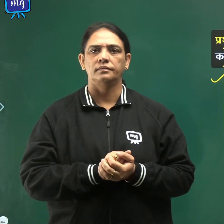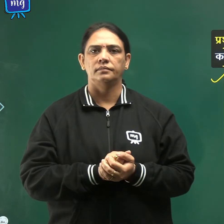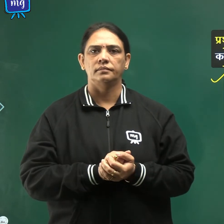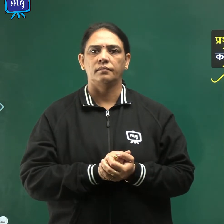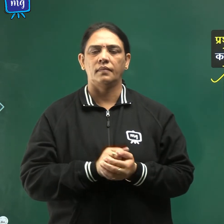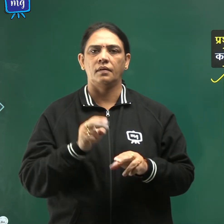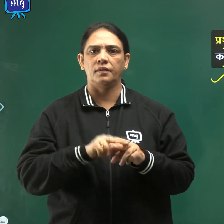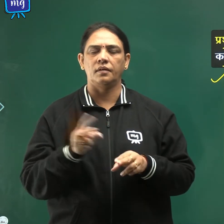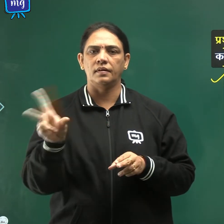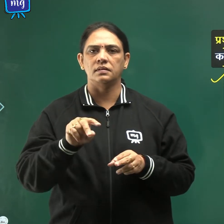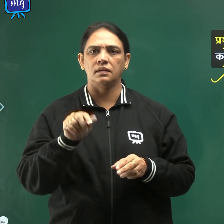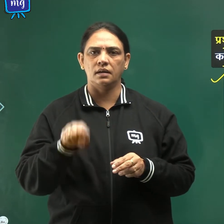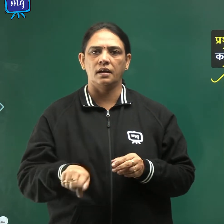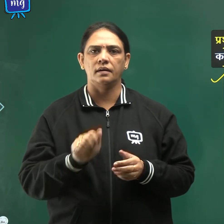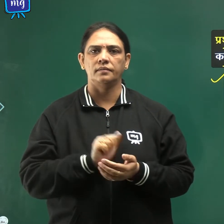बारंबारता दी हुई है।